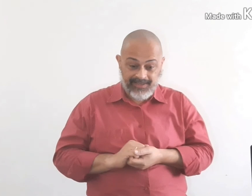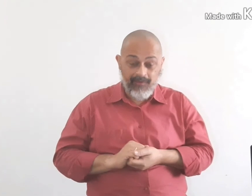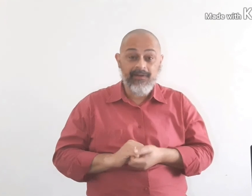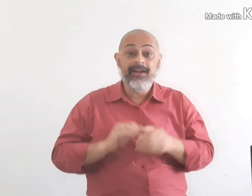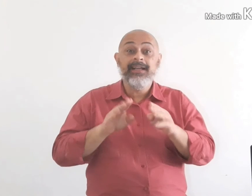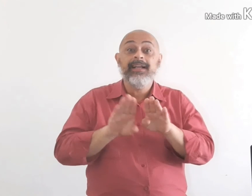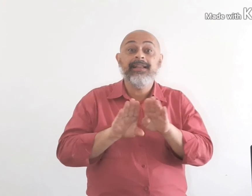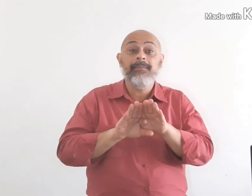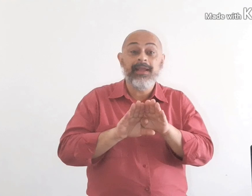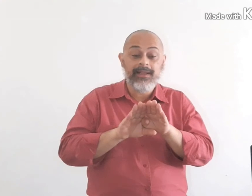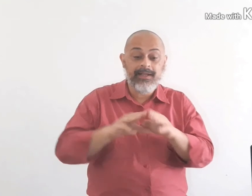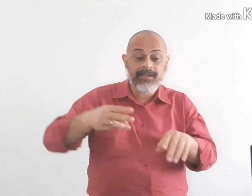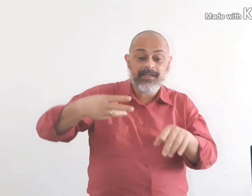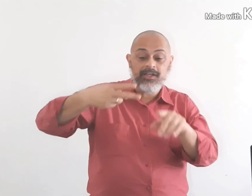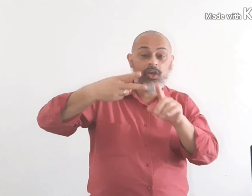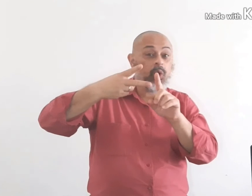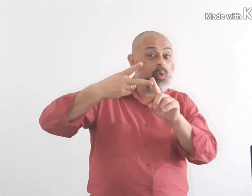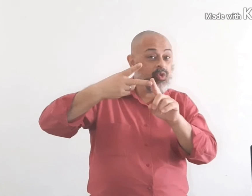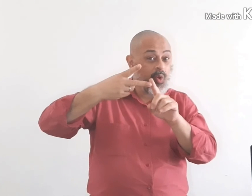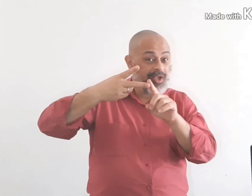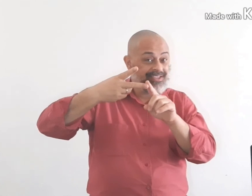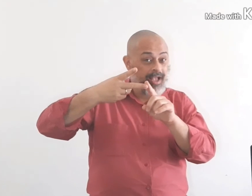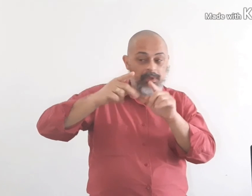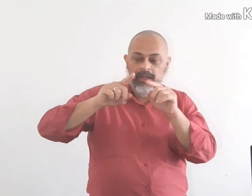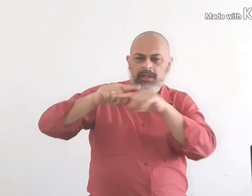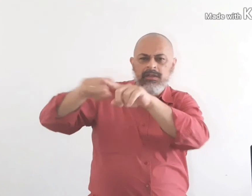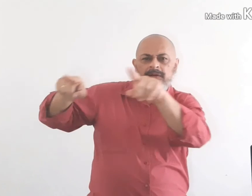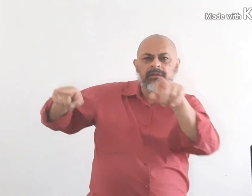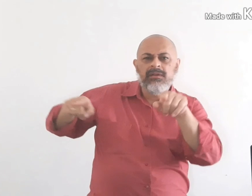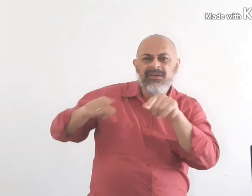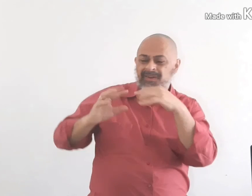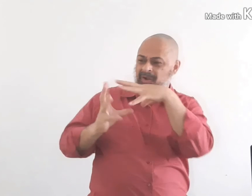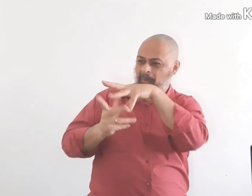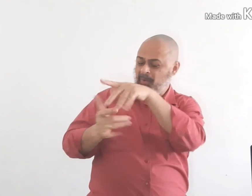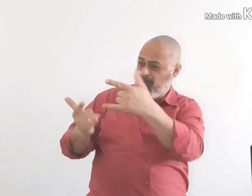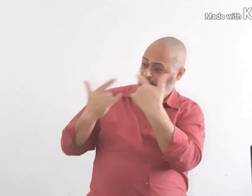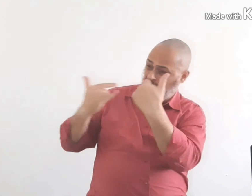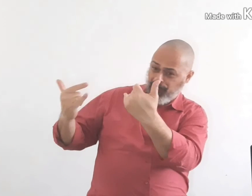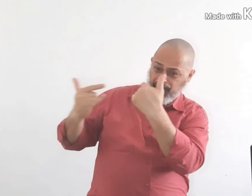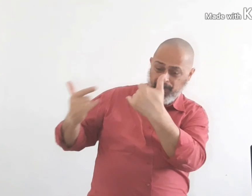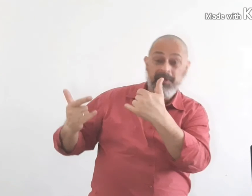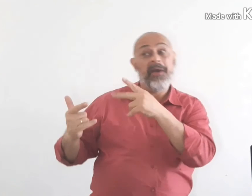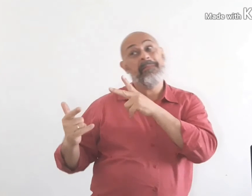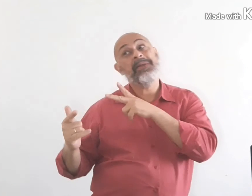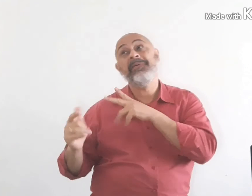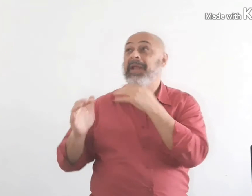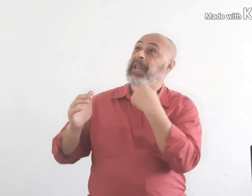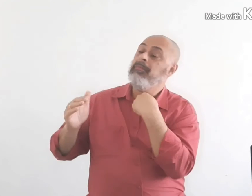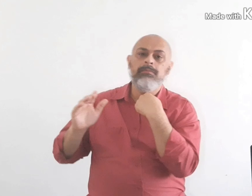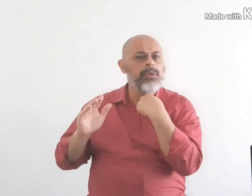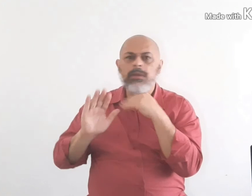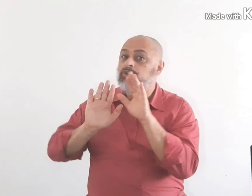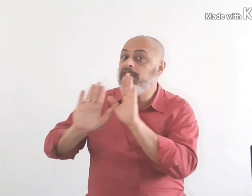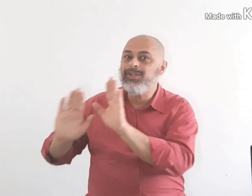Consagremos os nossos atos. Deixe os ídolos, deixe aquilo que impede você a ter um serviço pleno e alegre ao